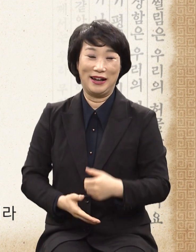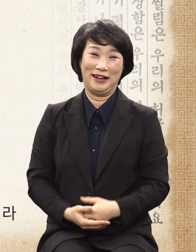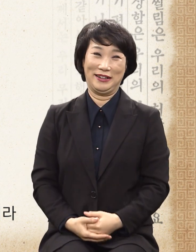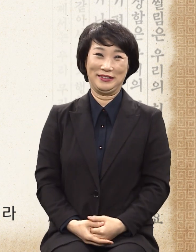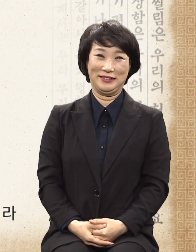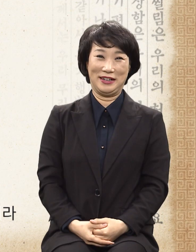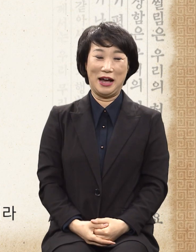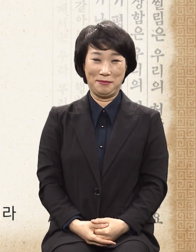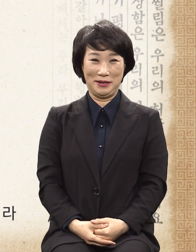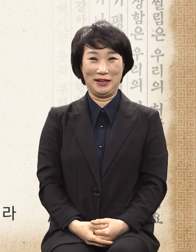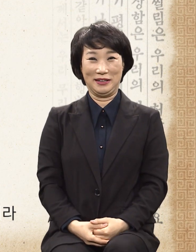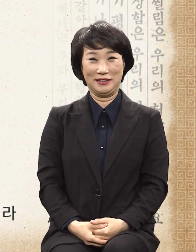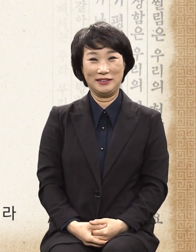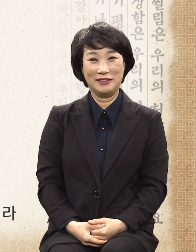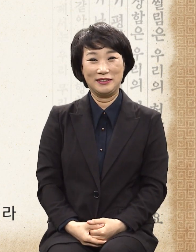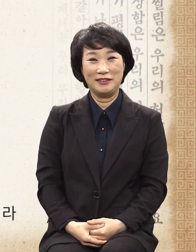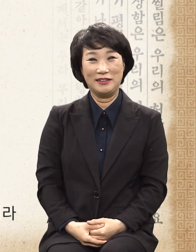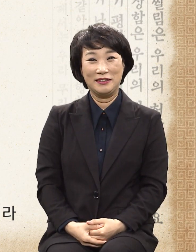예,